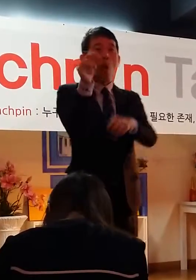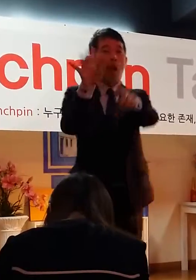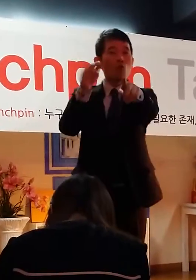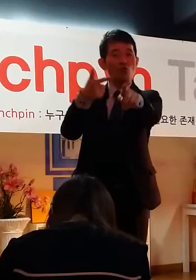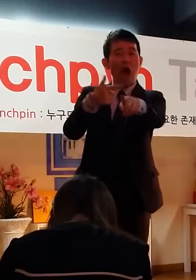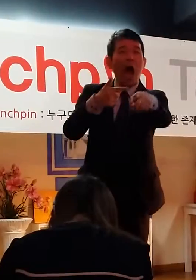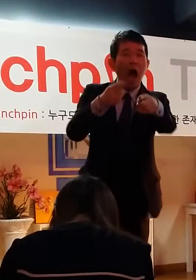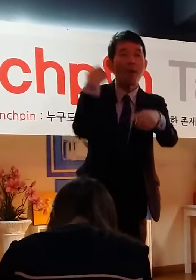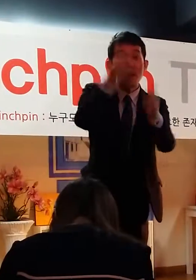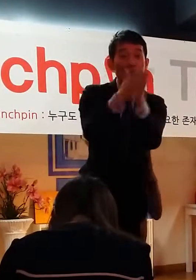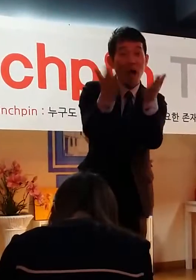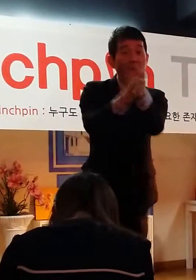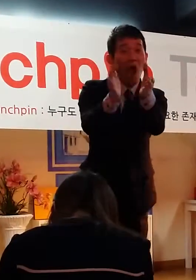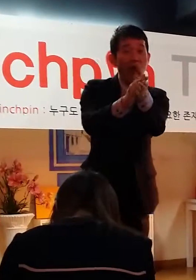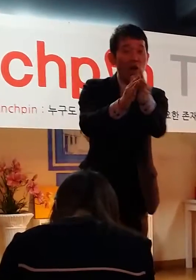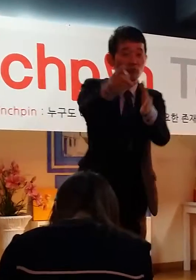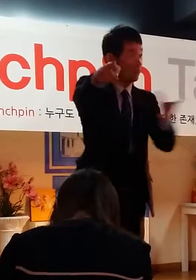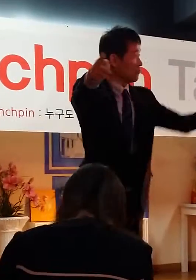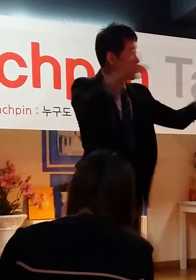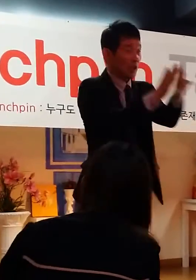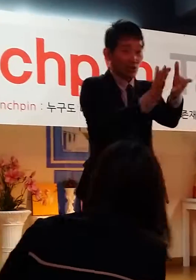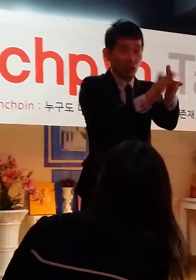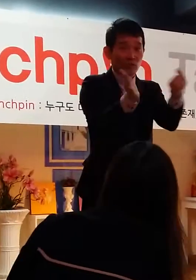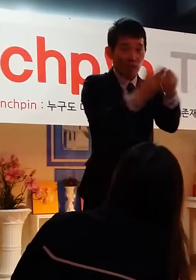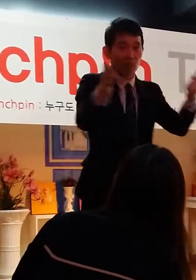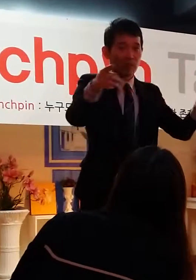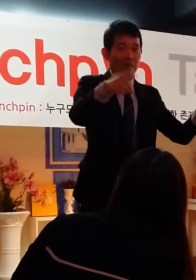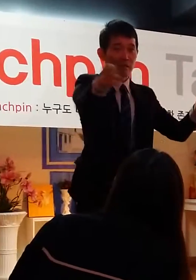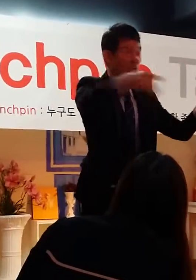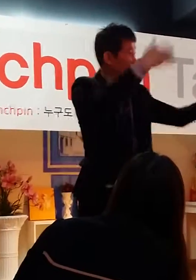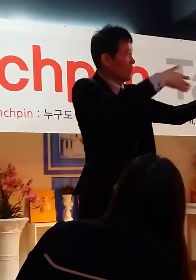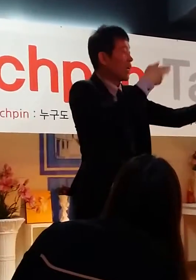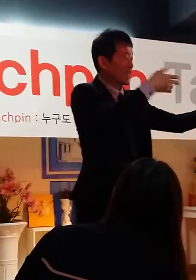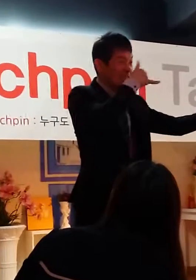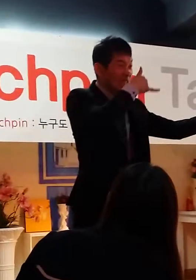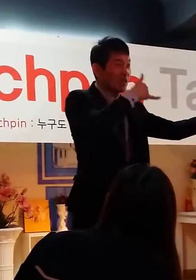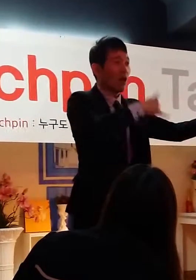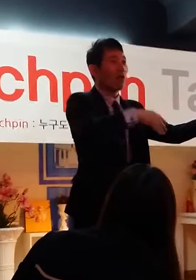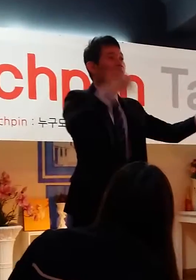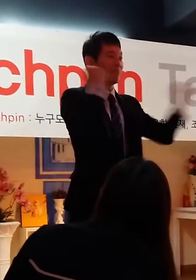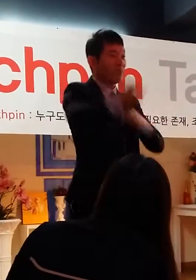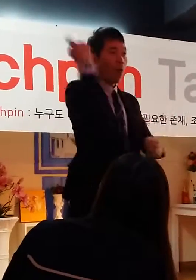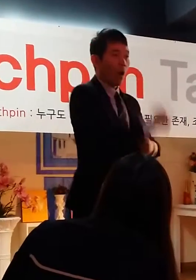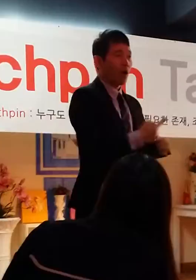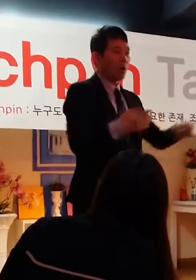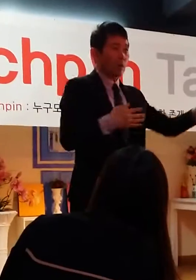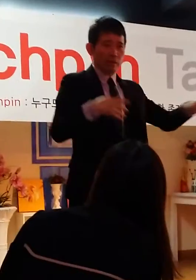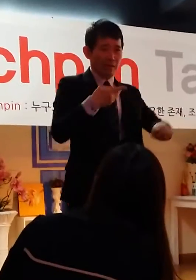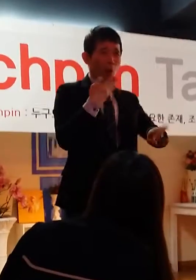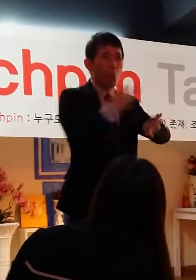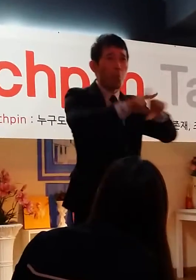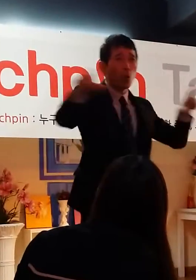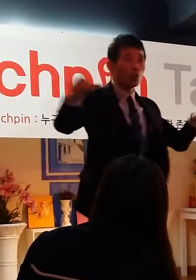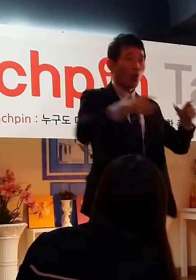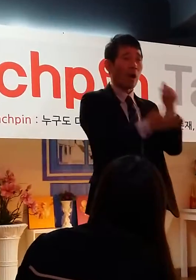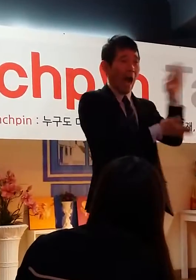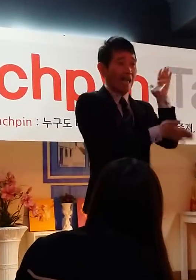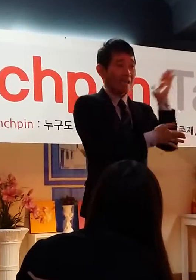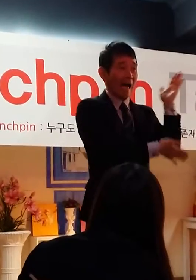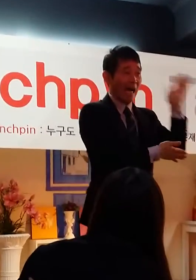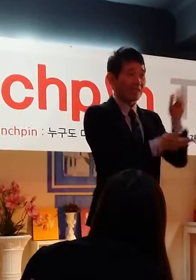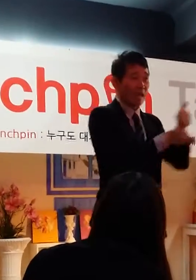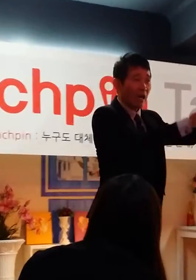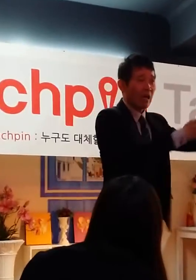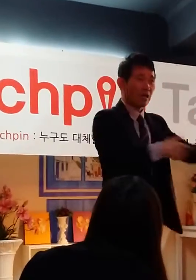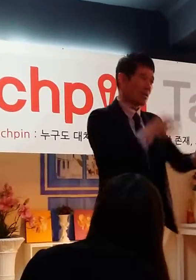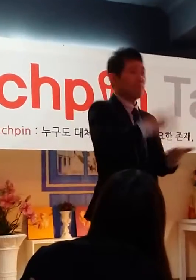이렇게 부탁하지 않았다면 저에게 안 왔어요. 저 되게 비싸요. 비쌀 것 같지 않습니까? 예. 그럴 것 같습니다.